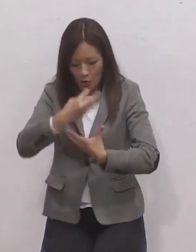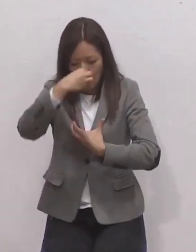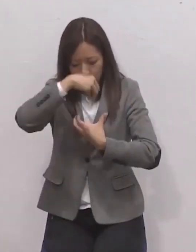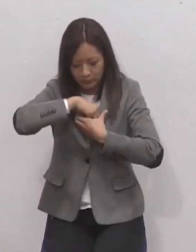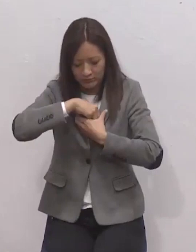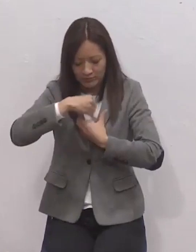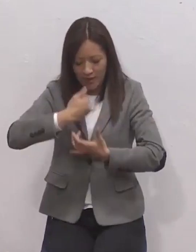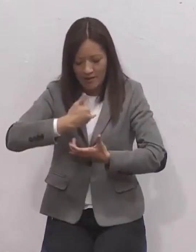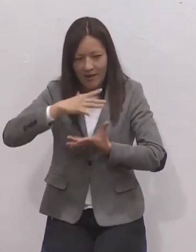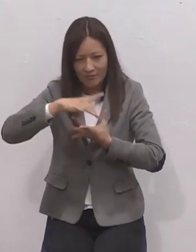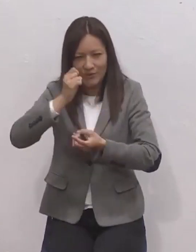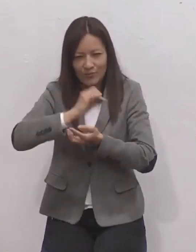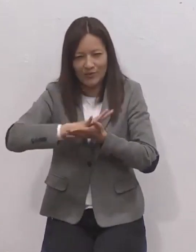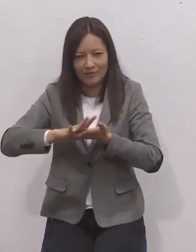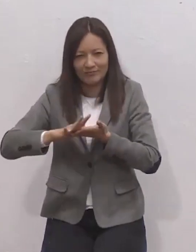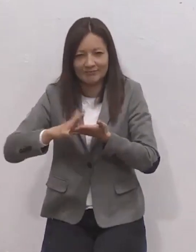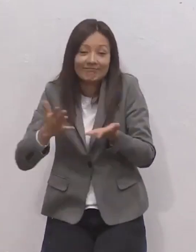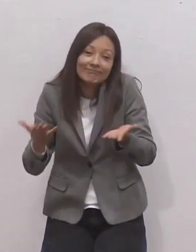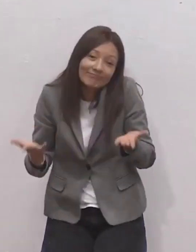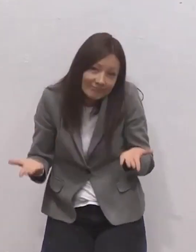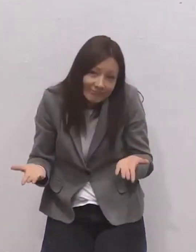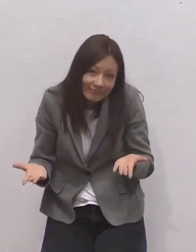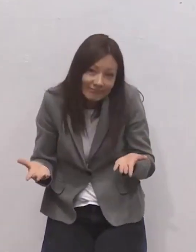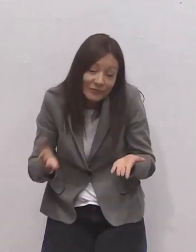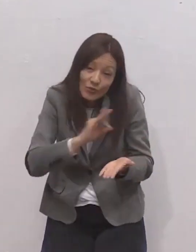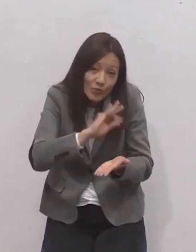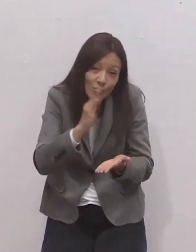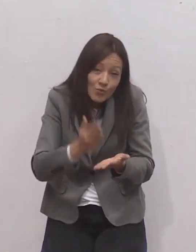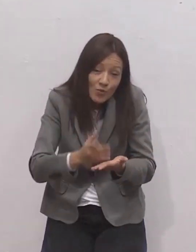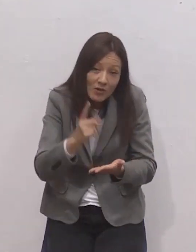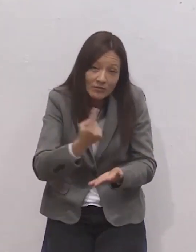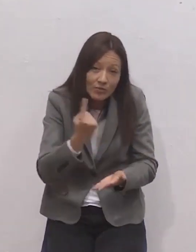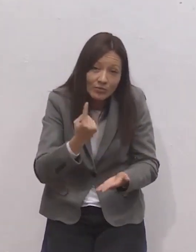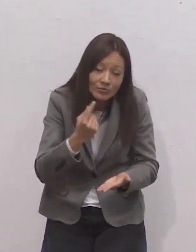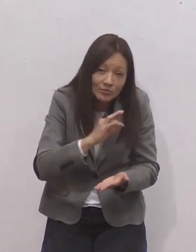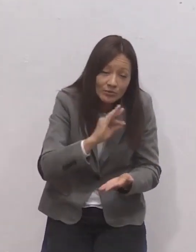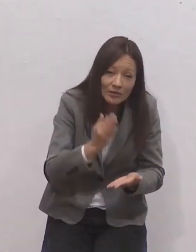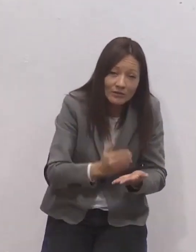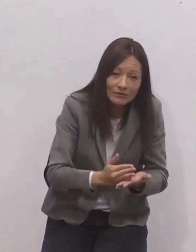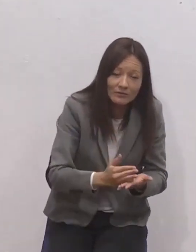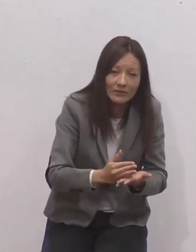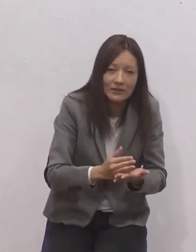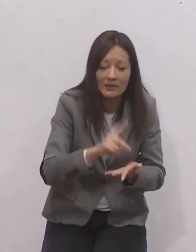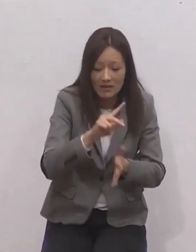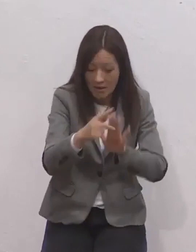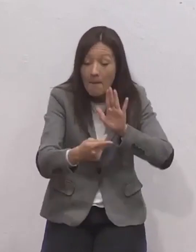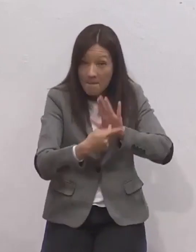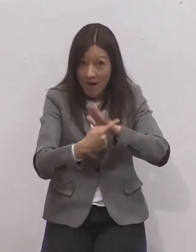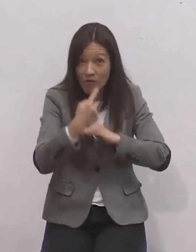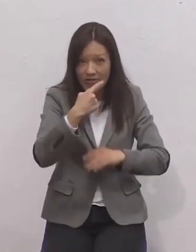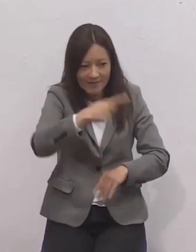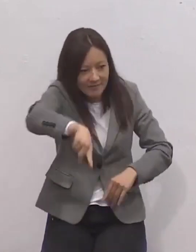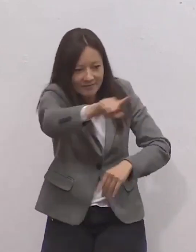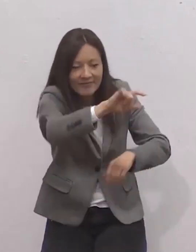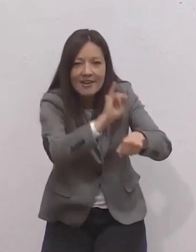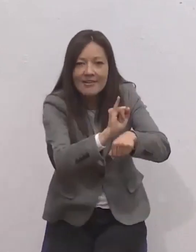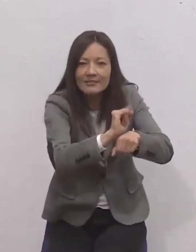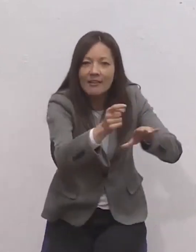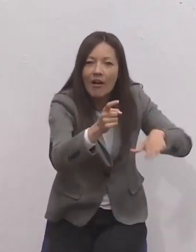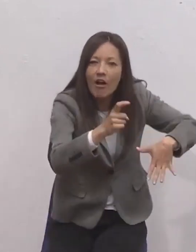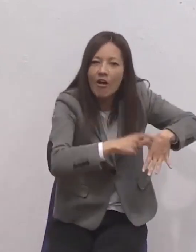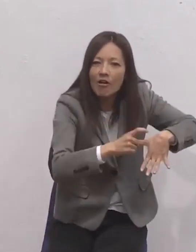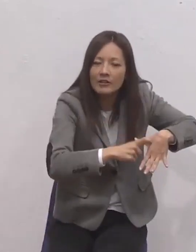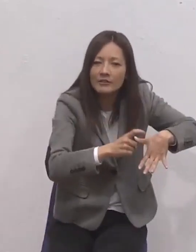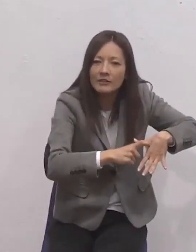el Espíritu Santo. Entonces nunca hemos estado solos. Pablo le está diciendo aquí a la iglesia de